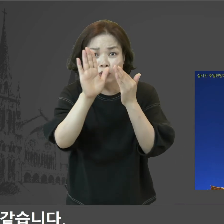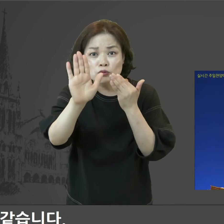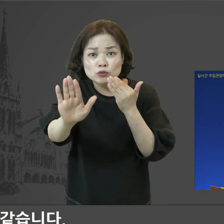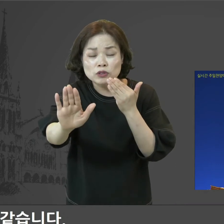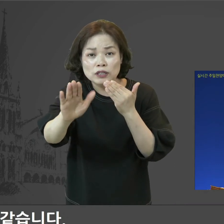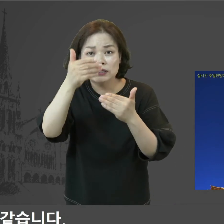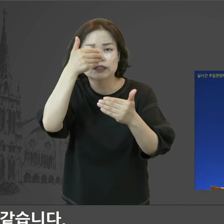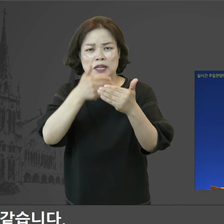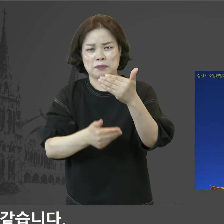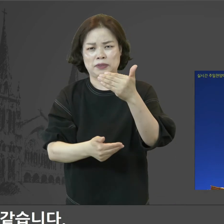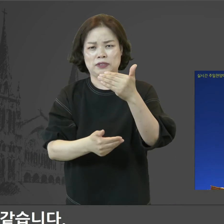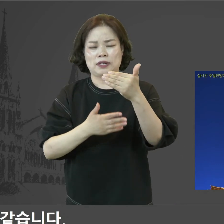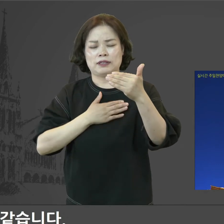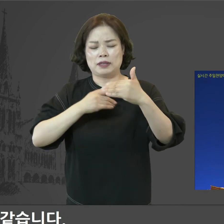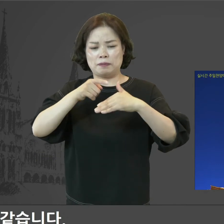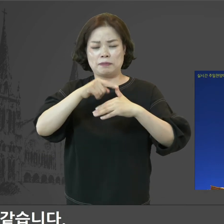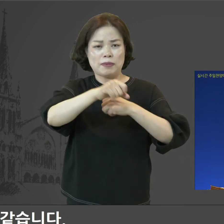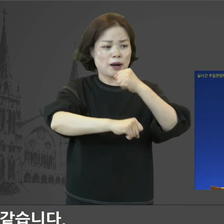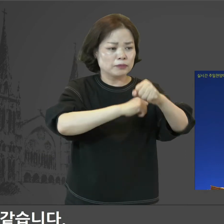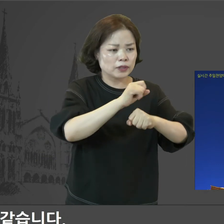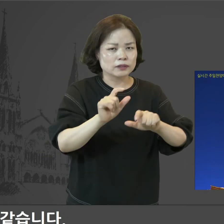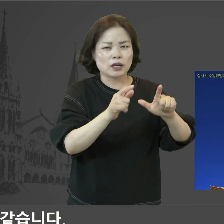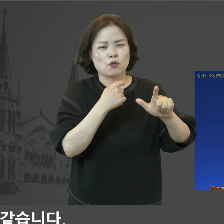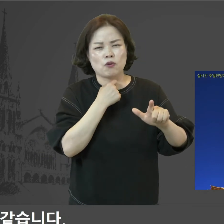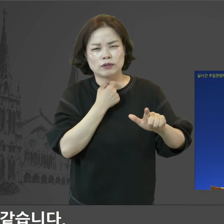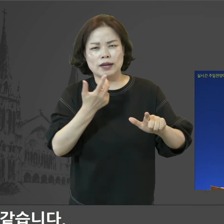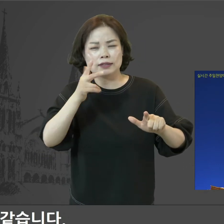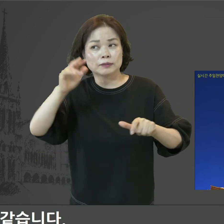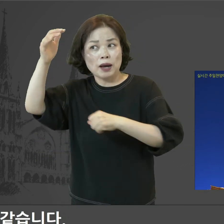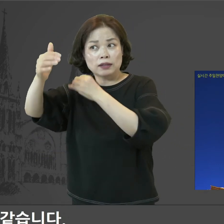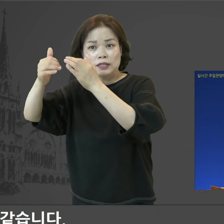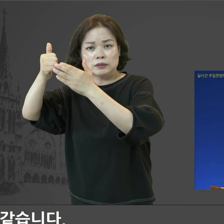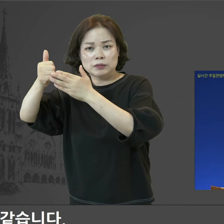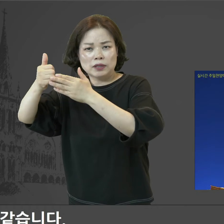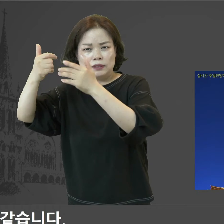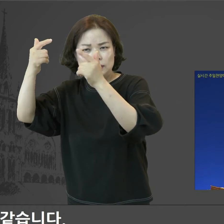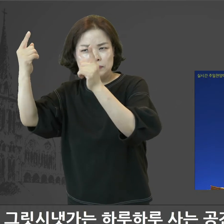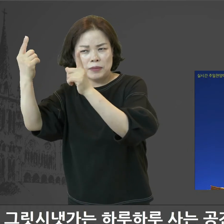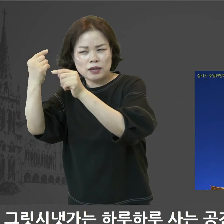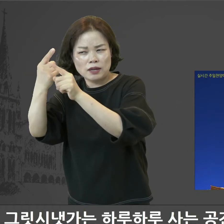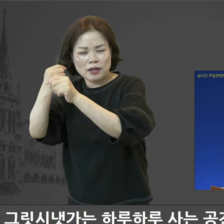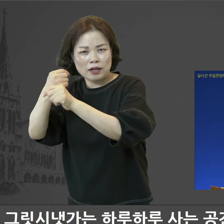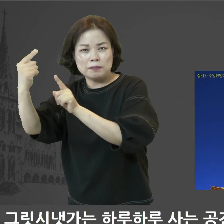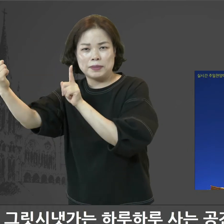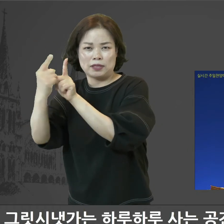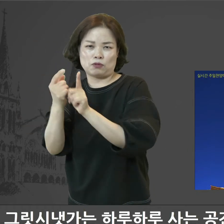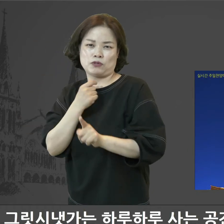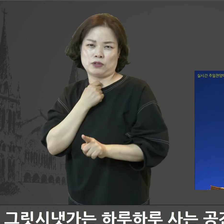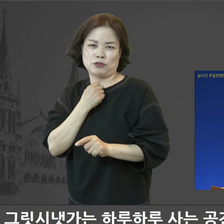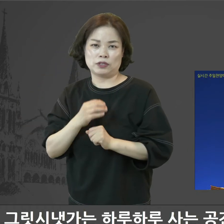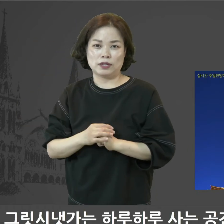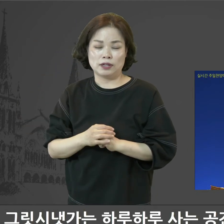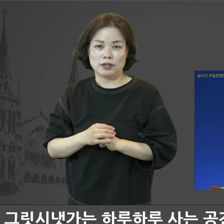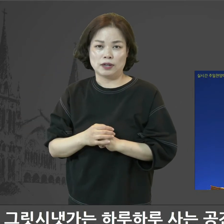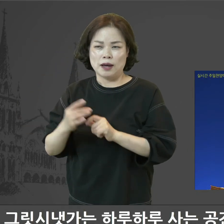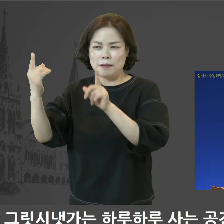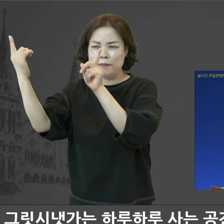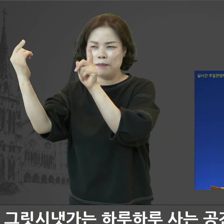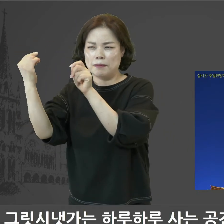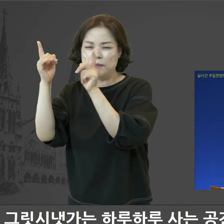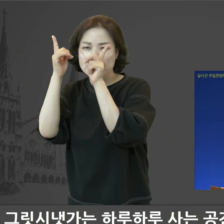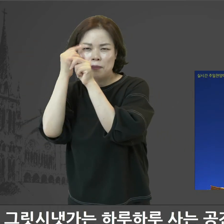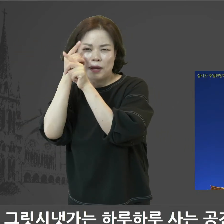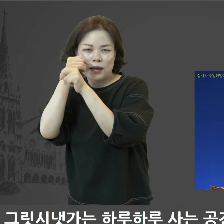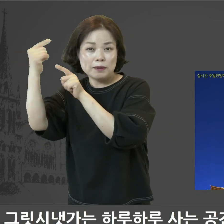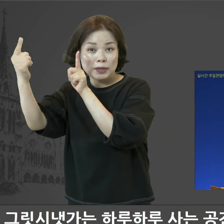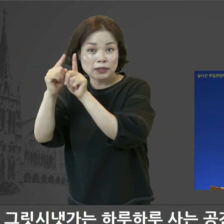그 나머지는 내 마음대로 살기를 원했지만 하나님은 날마다 우리를 만나기를 원하셨던 것이죠. 날마다 만나지